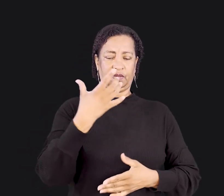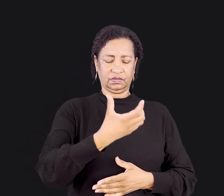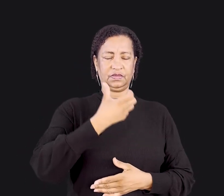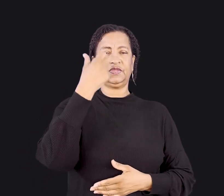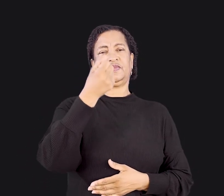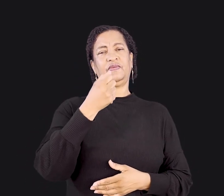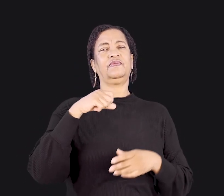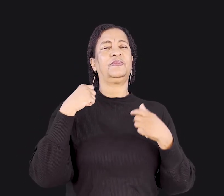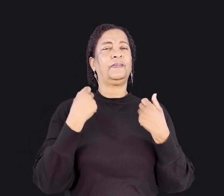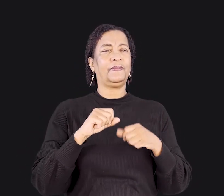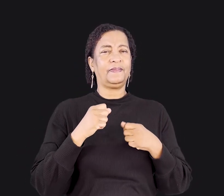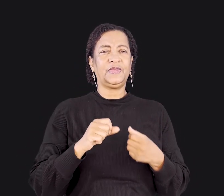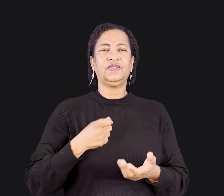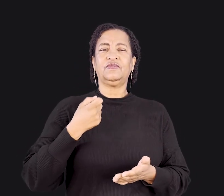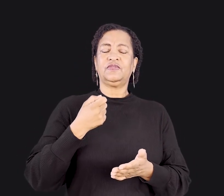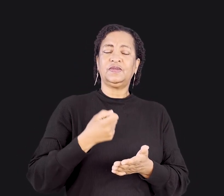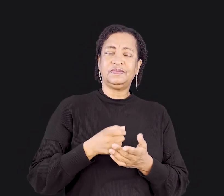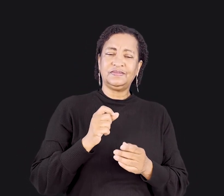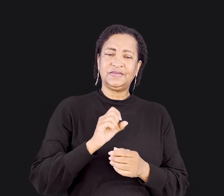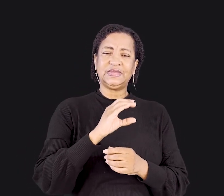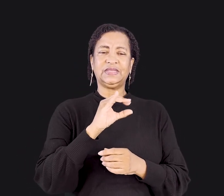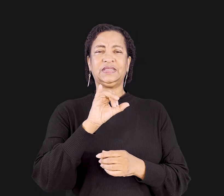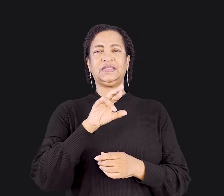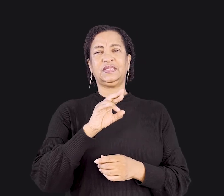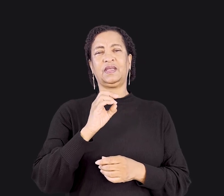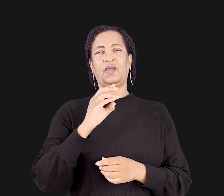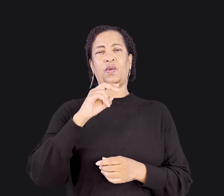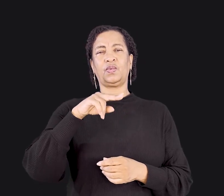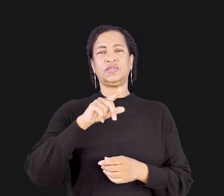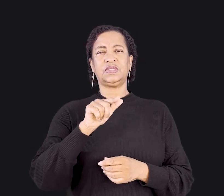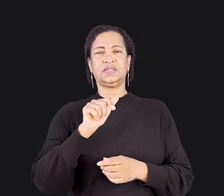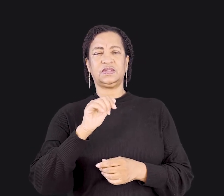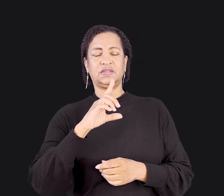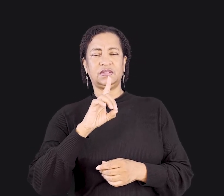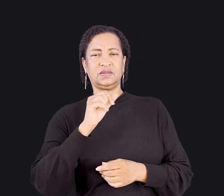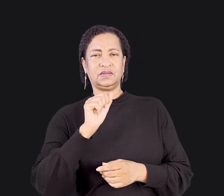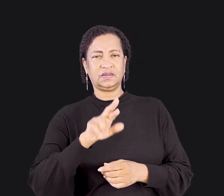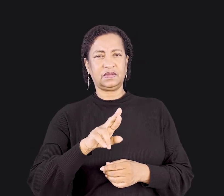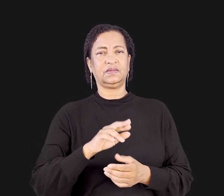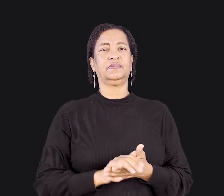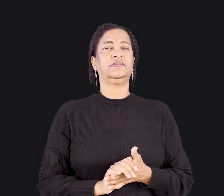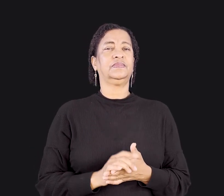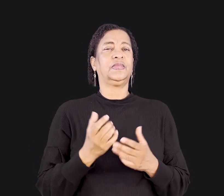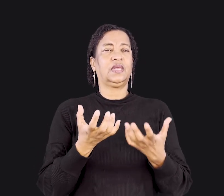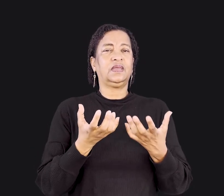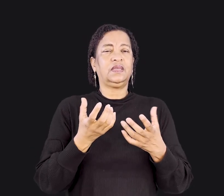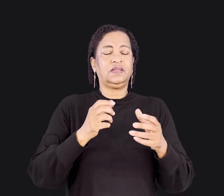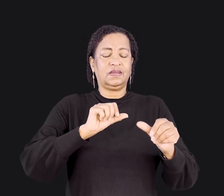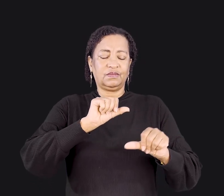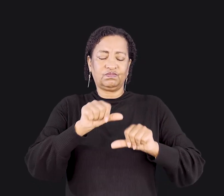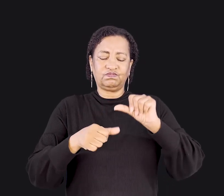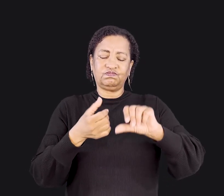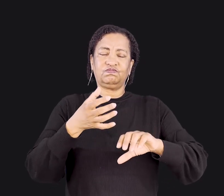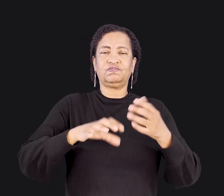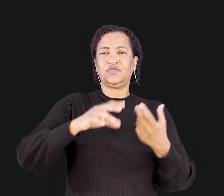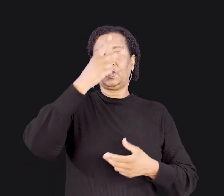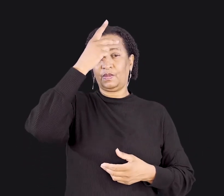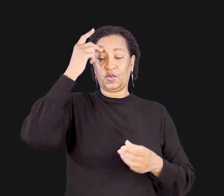salvo, precisava se circuncidar de acordo com a lei de Moisés. Eles queriam transformar aqueles gentios convertidos em